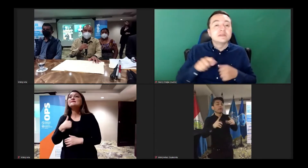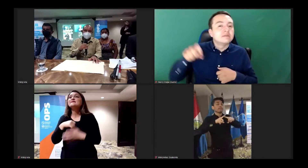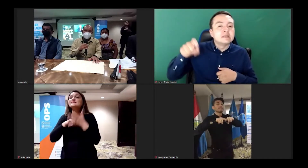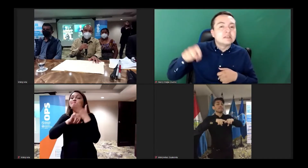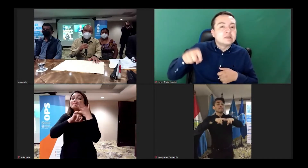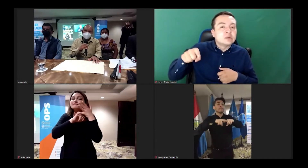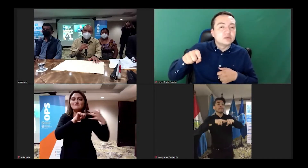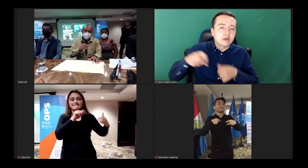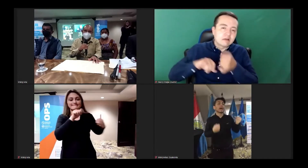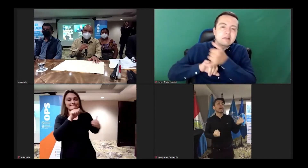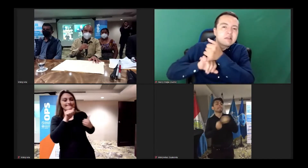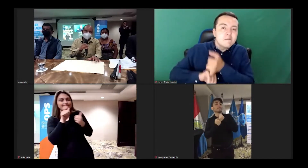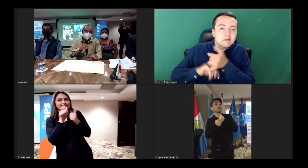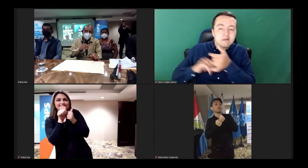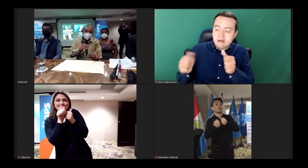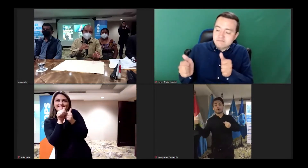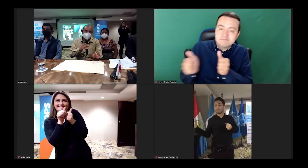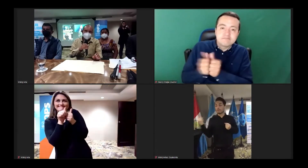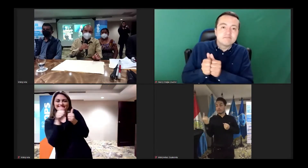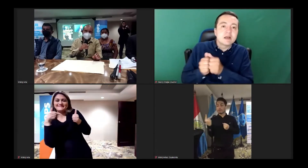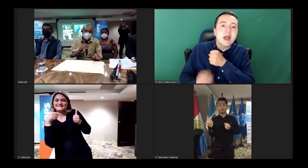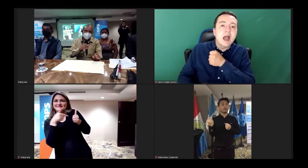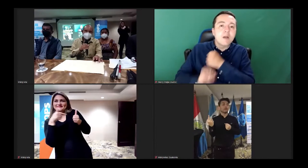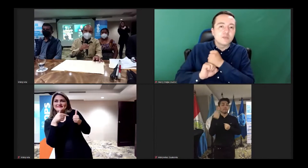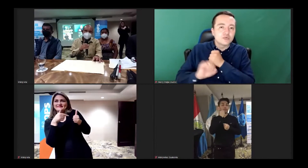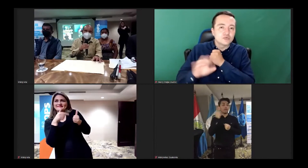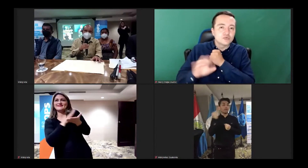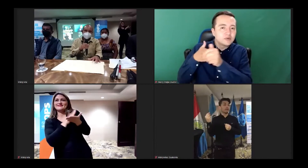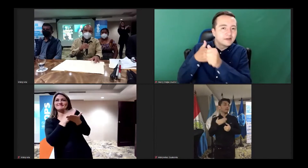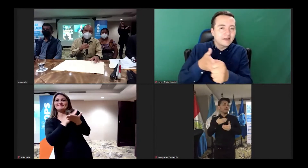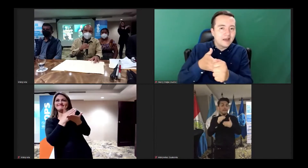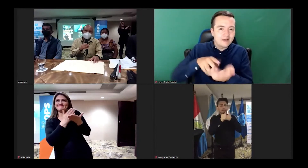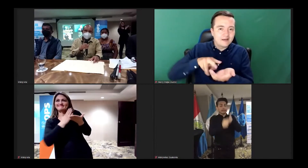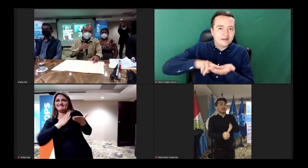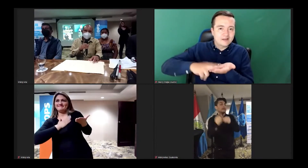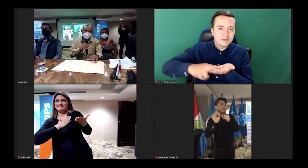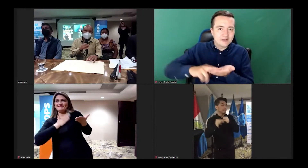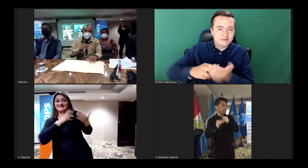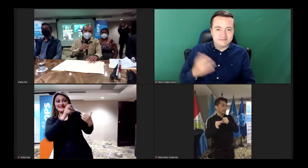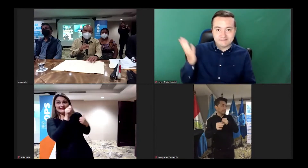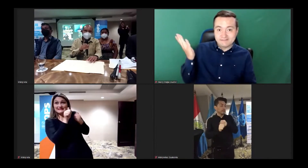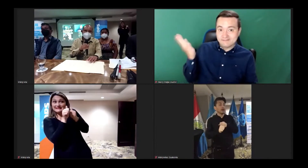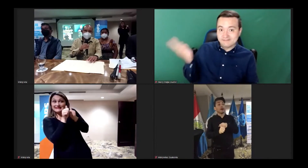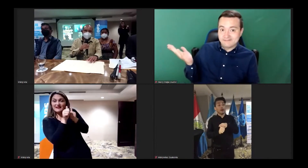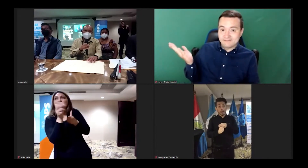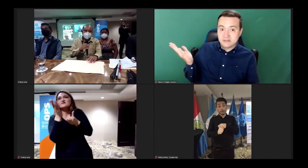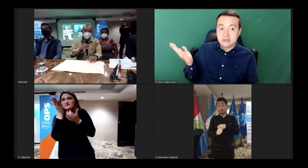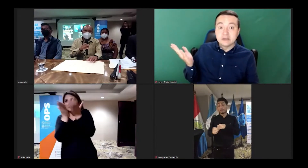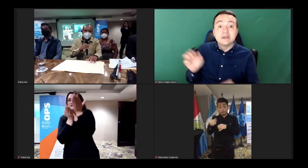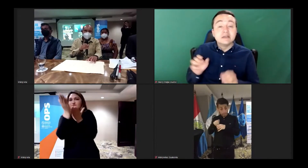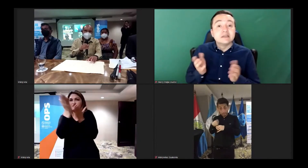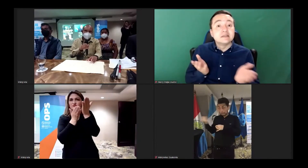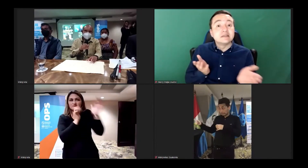del apoyo que me brinda mi guía intérprete. Gracias a este servicio, yo